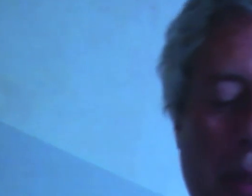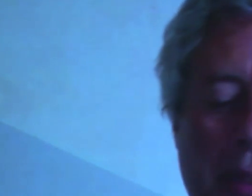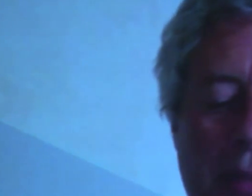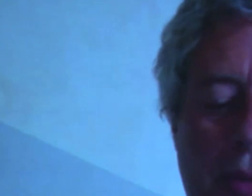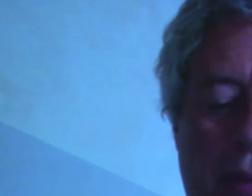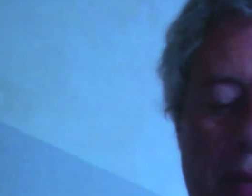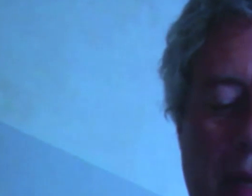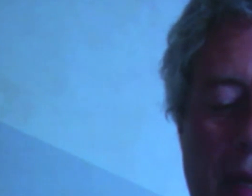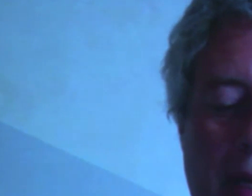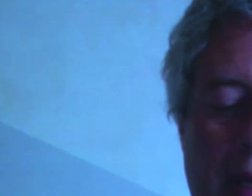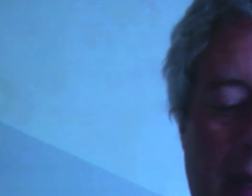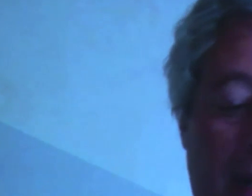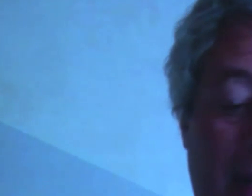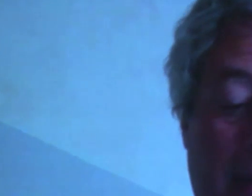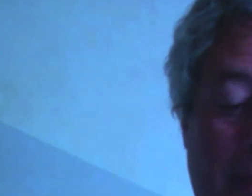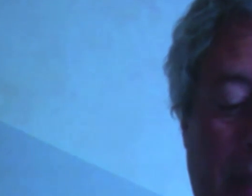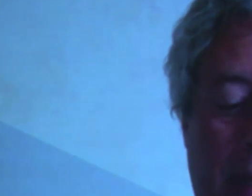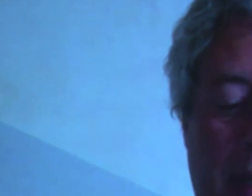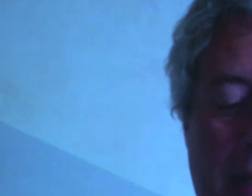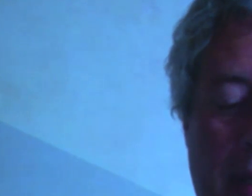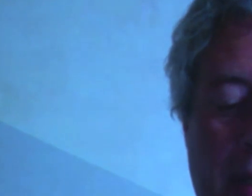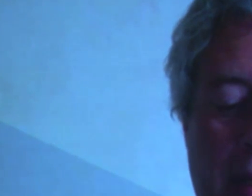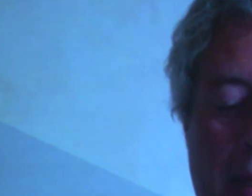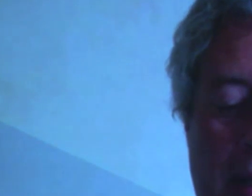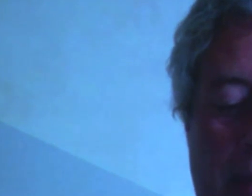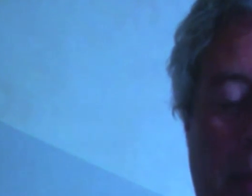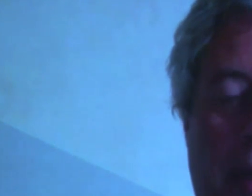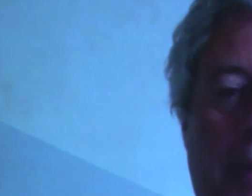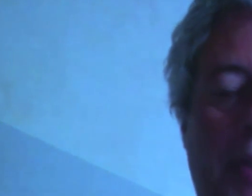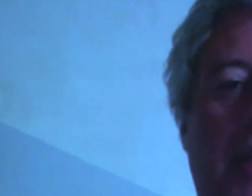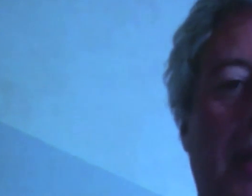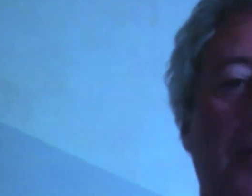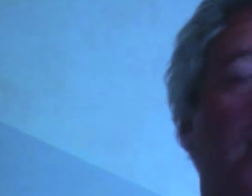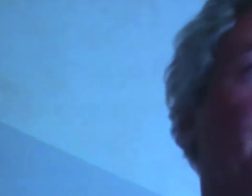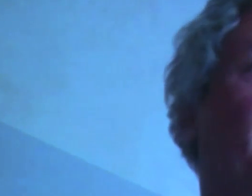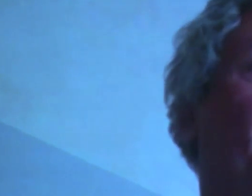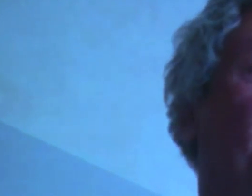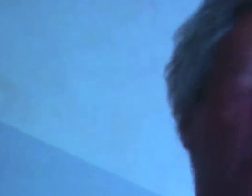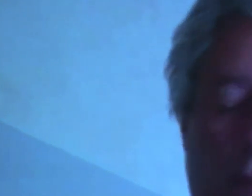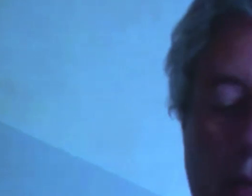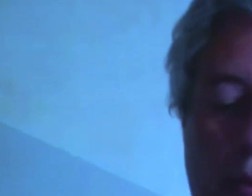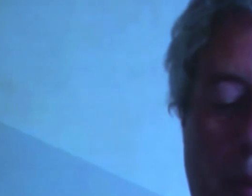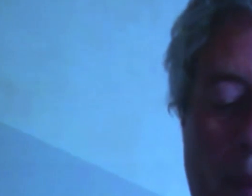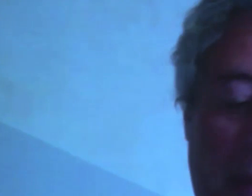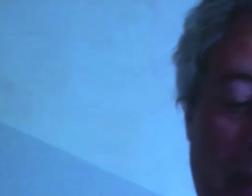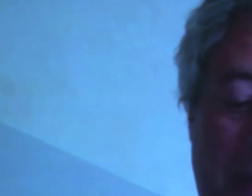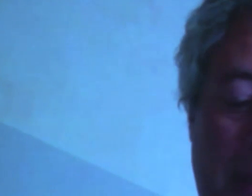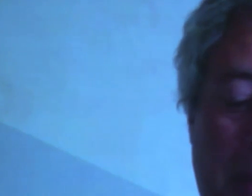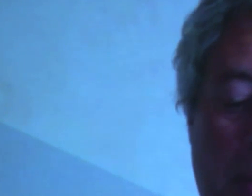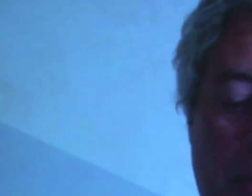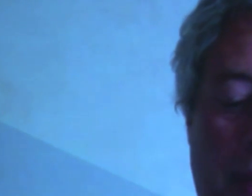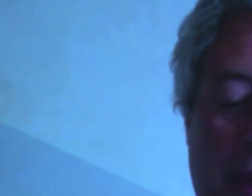minimamente di per credere la capacità di reagire prima qualità